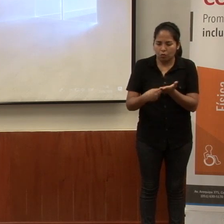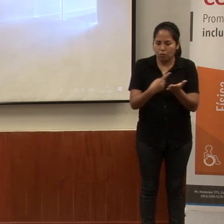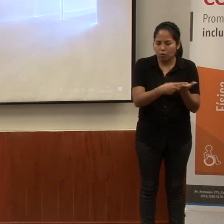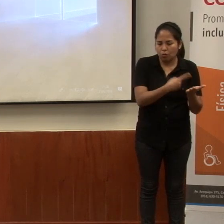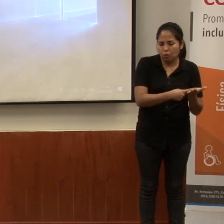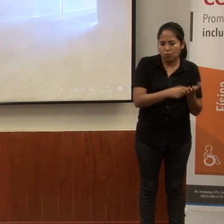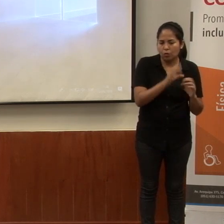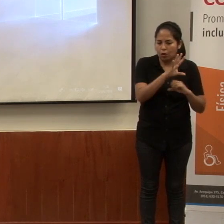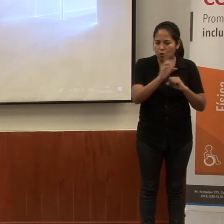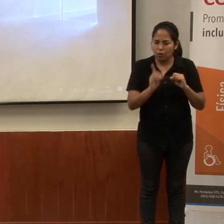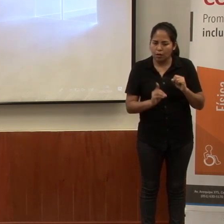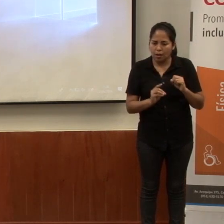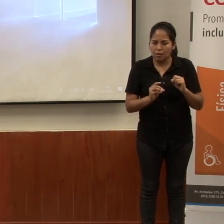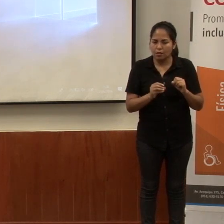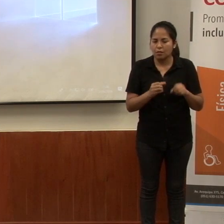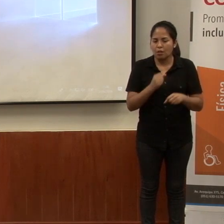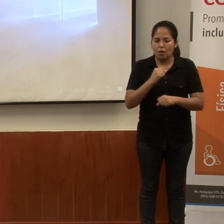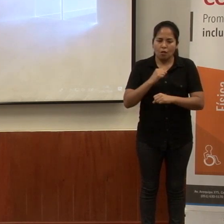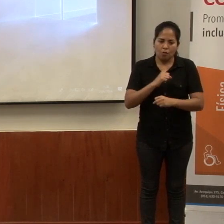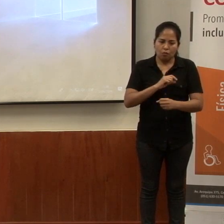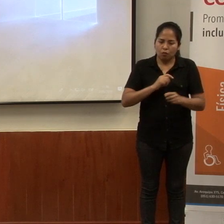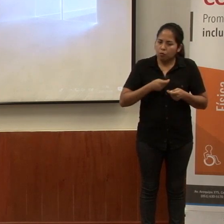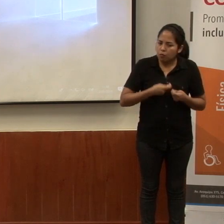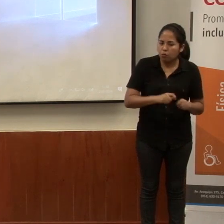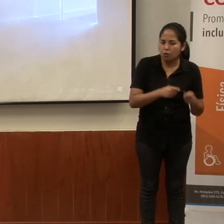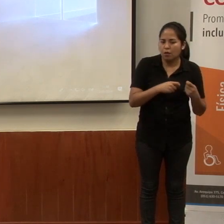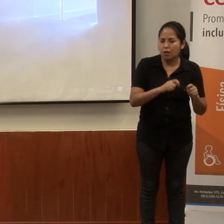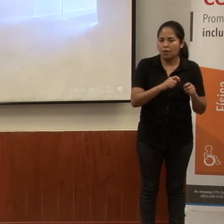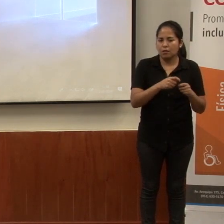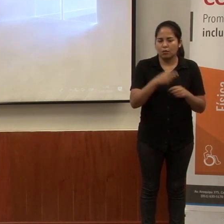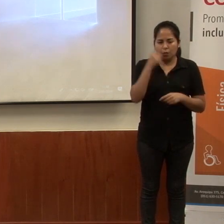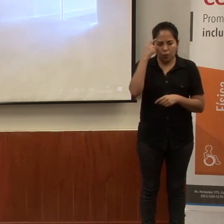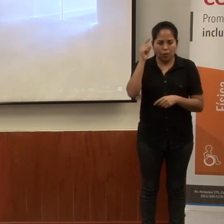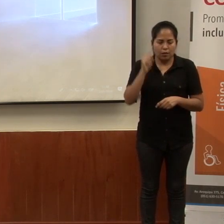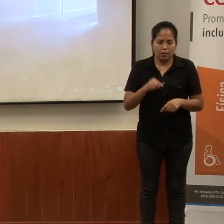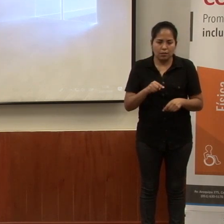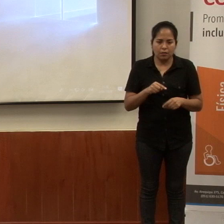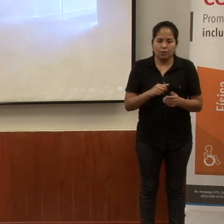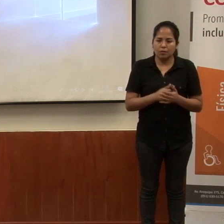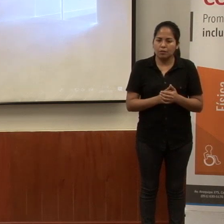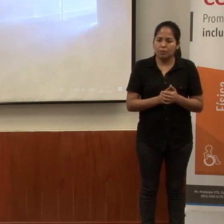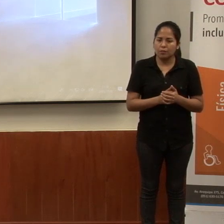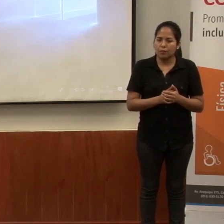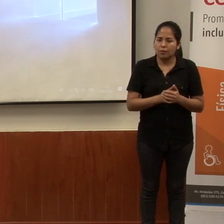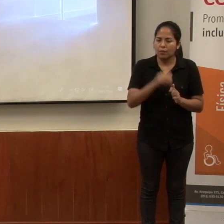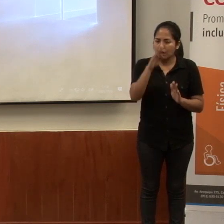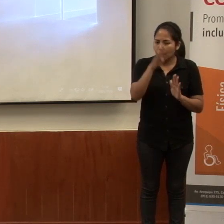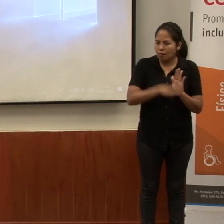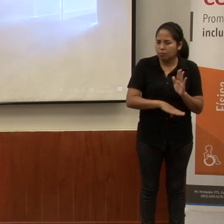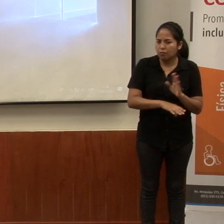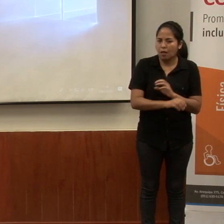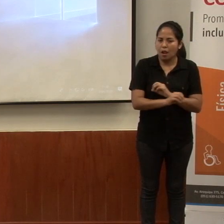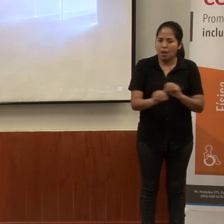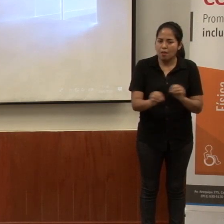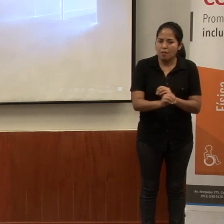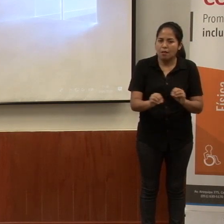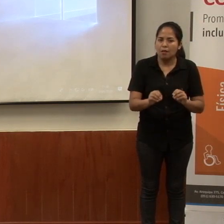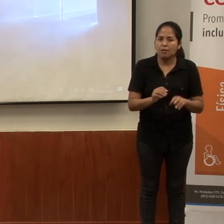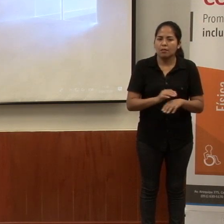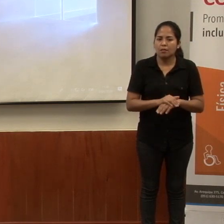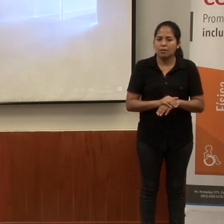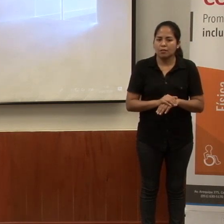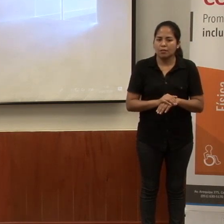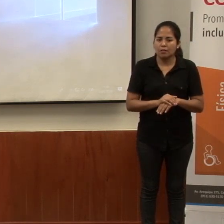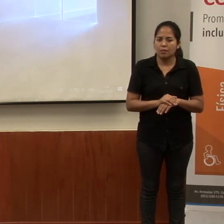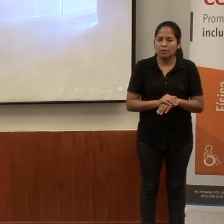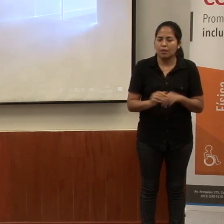MIN, haciendo la fuerza política para que salga ese decreto legislativo. Hemos eliminado el baremo que se exigía en